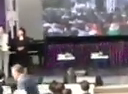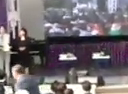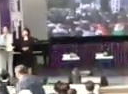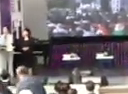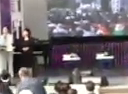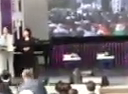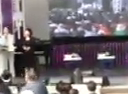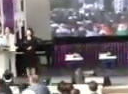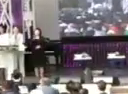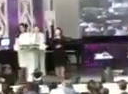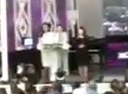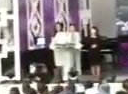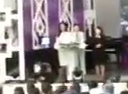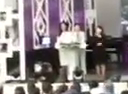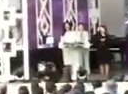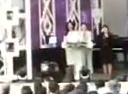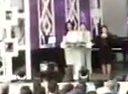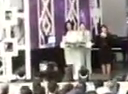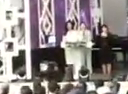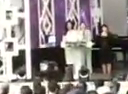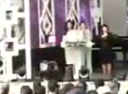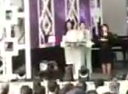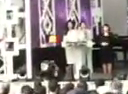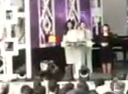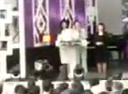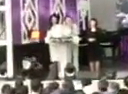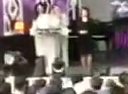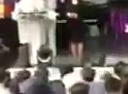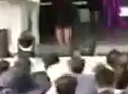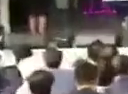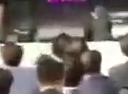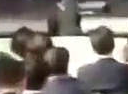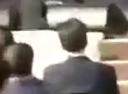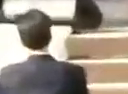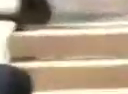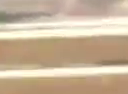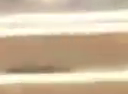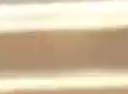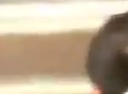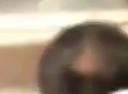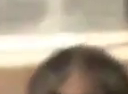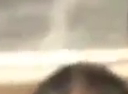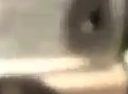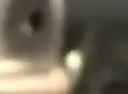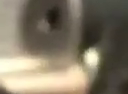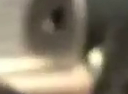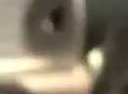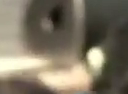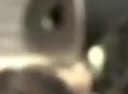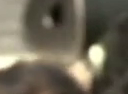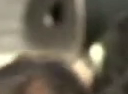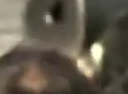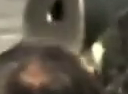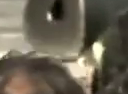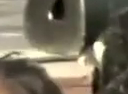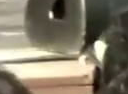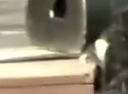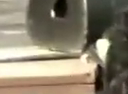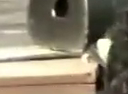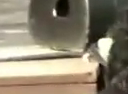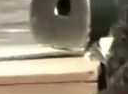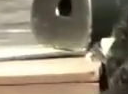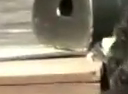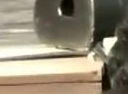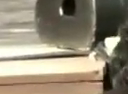네, 이제 진짜 마지막입니다. 마지막에는 여러분 박수를 더 크게 해주셔야 됩니다. 네, 마지막으로 제38회